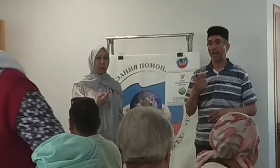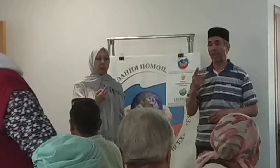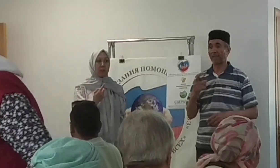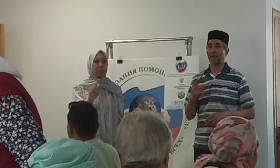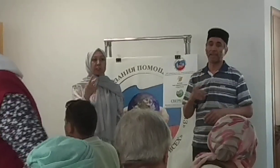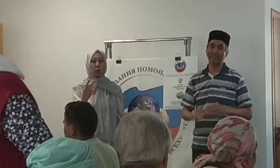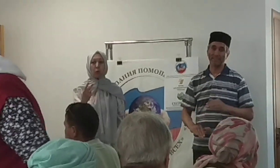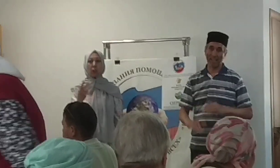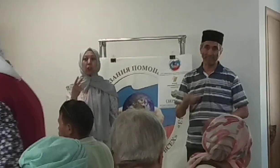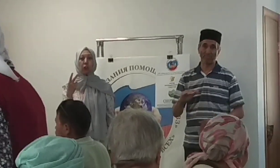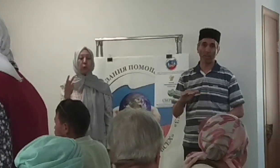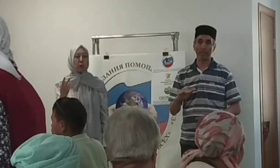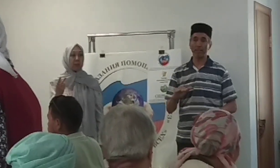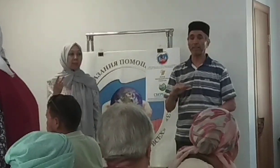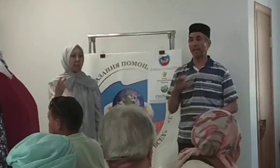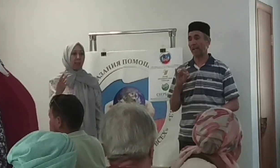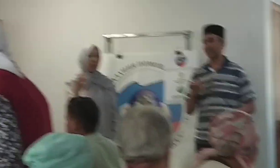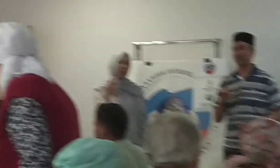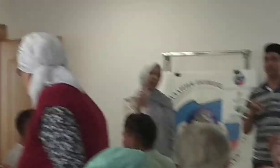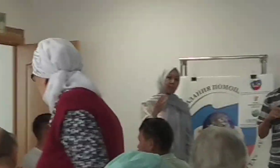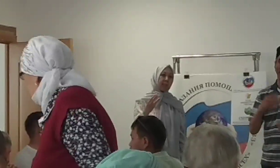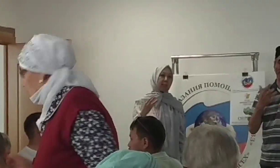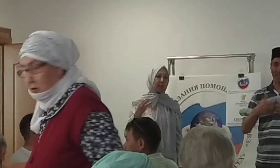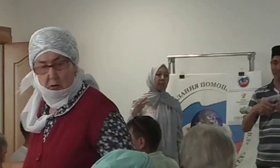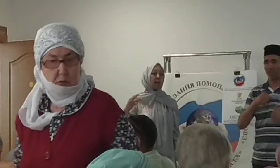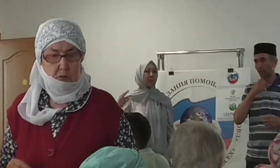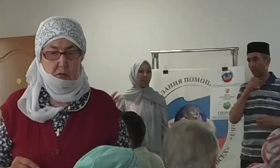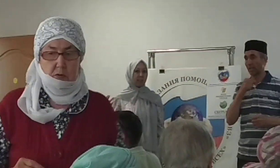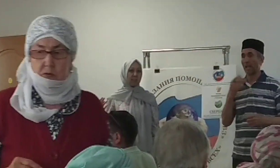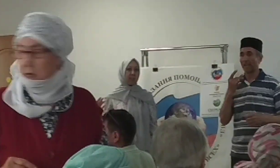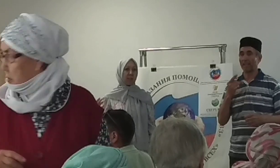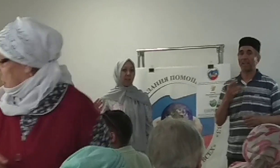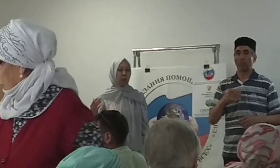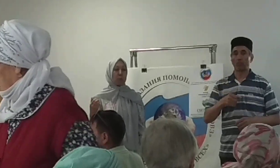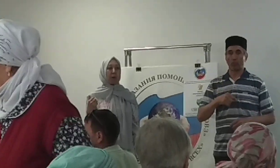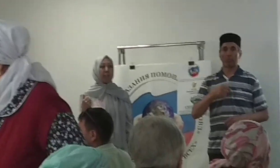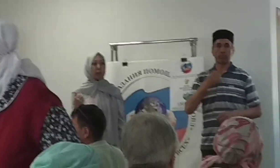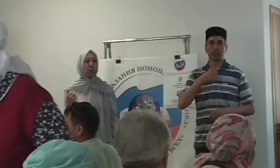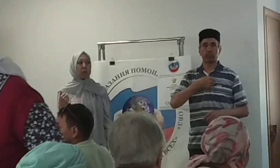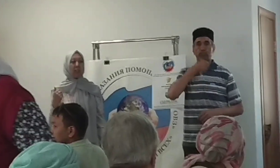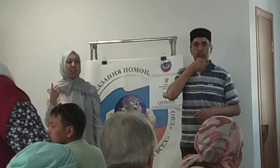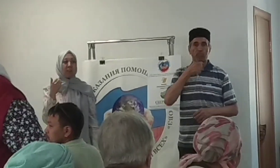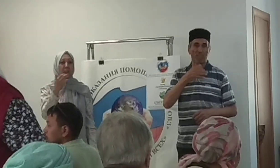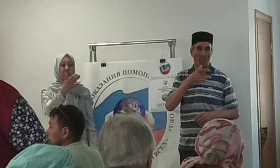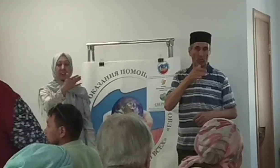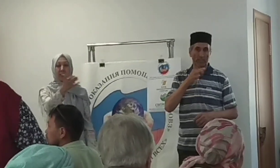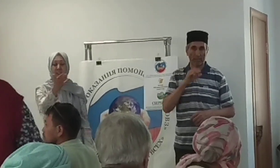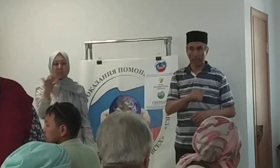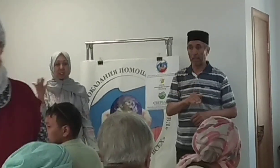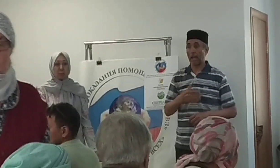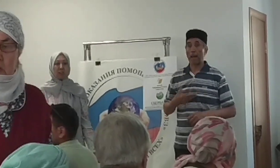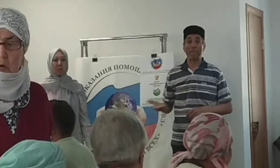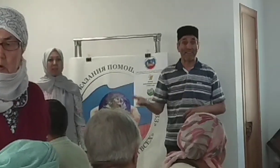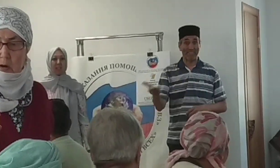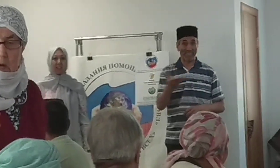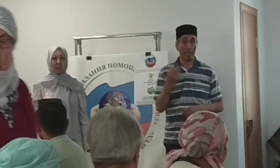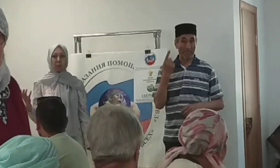детство, второе – юность, третий день – это как зрелость. Поэтому вы нас